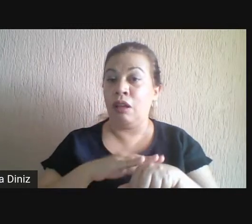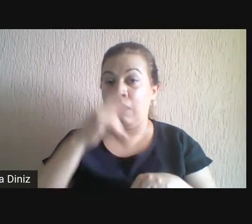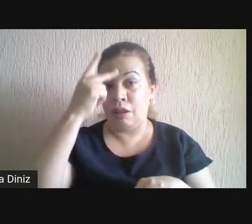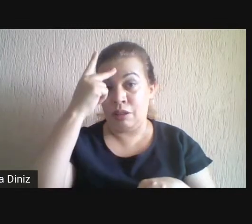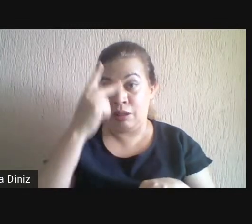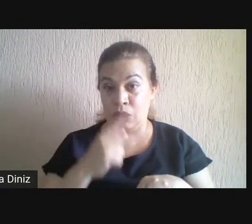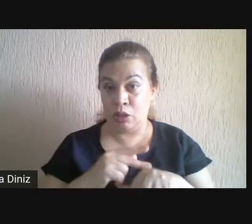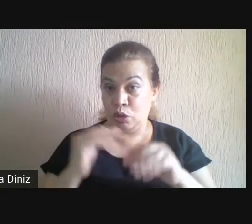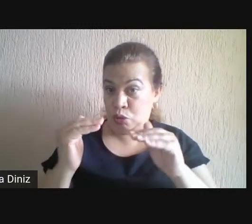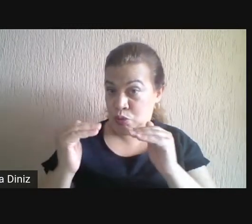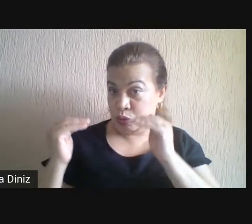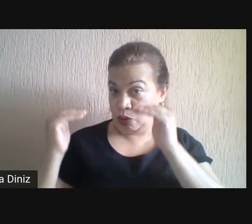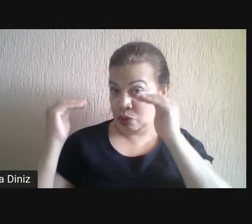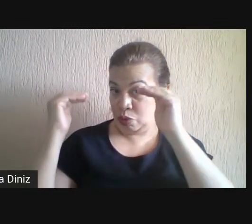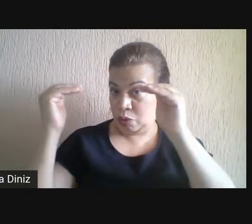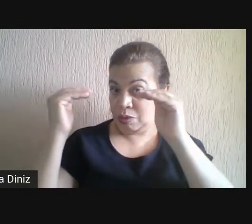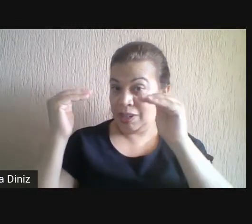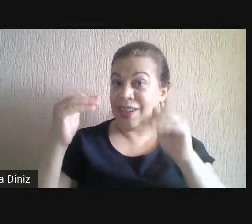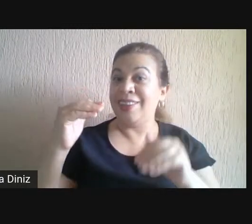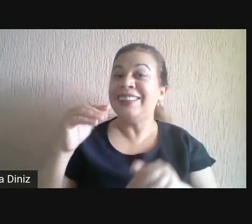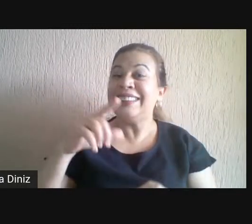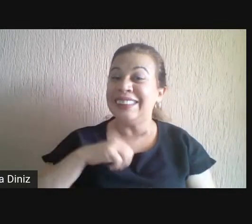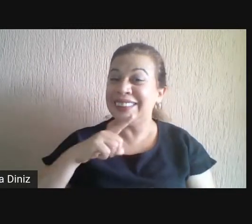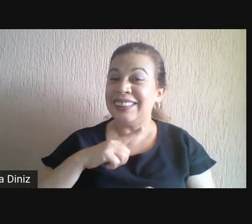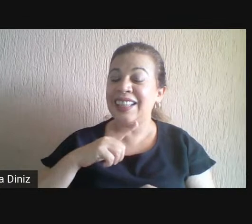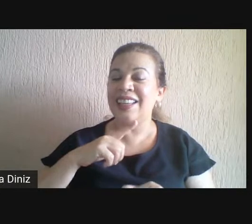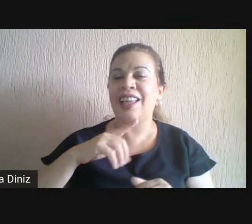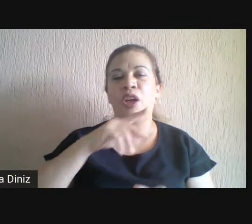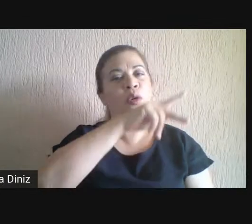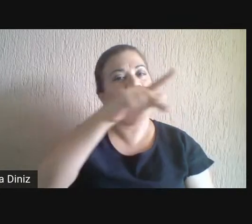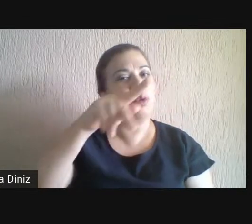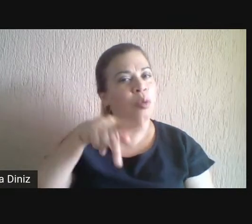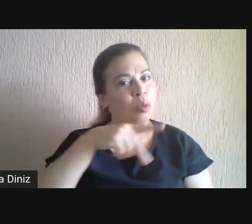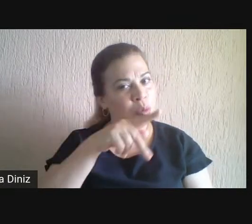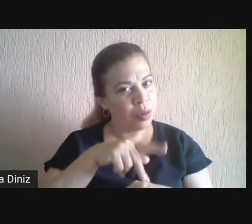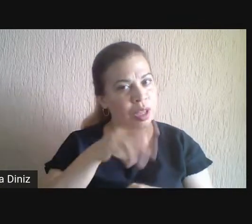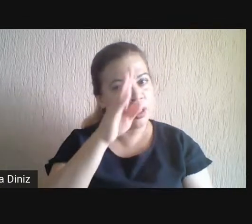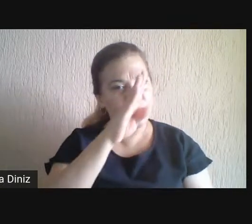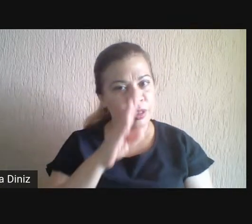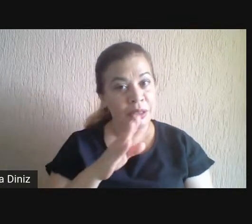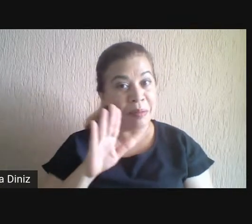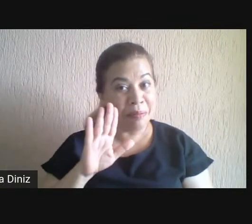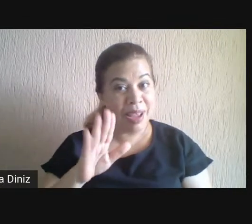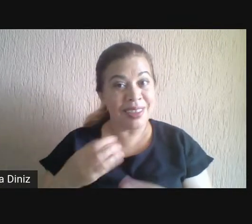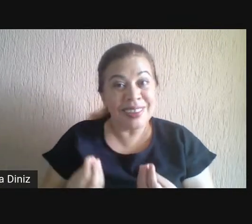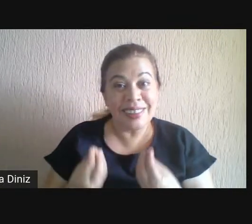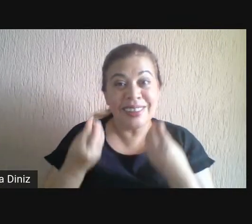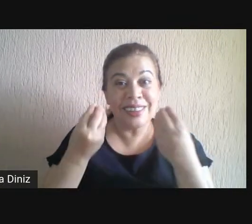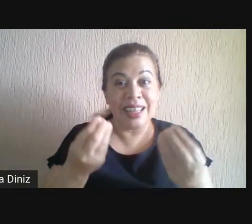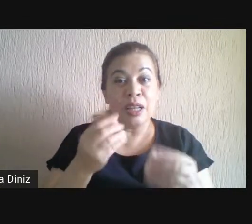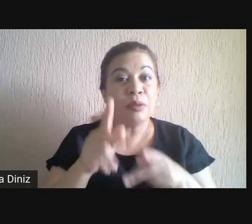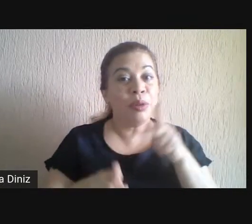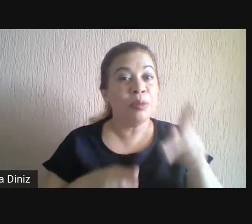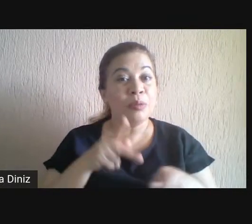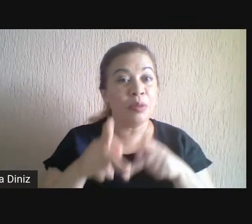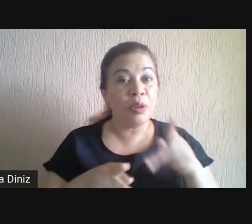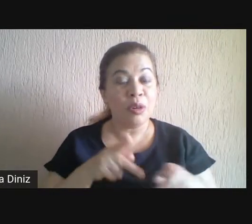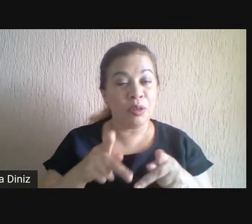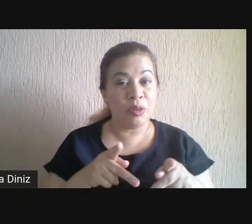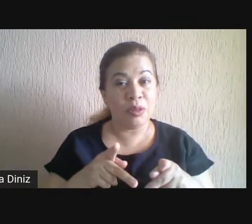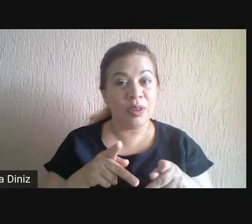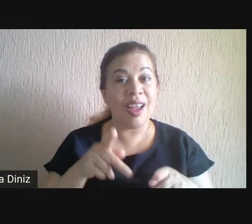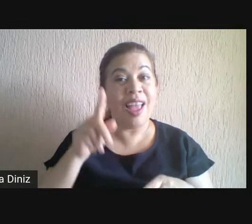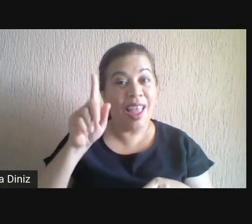a nação. E mesmo assim, delegada pelo povo. Quem é soberano, de fato, é o